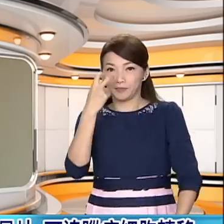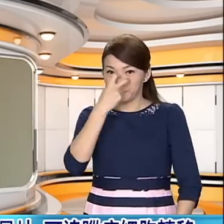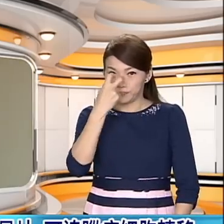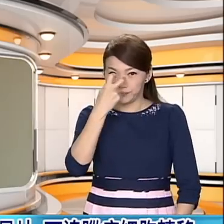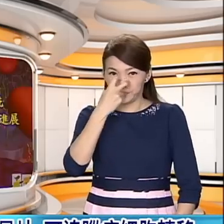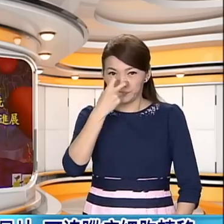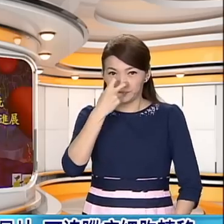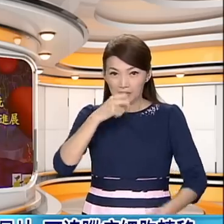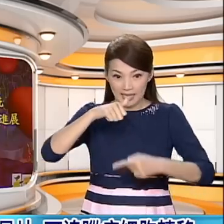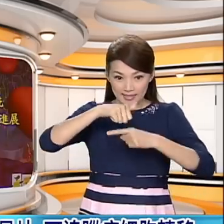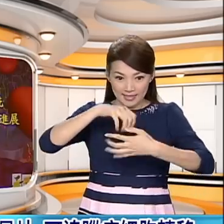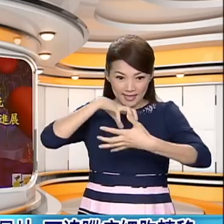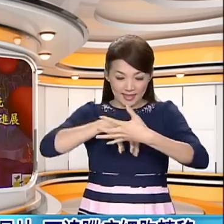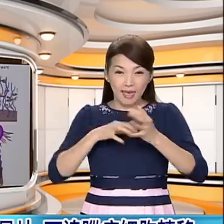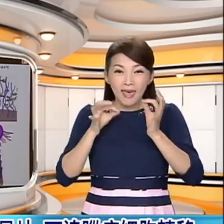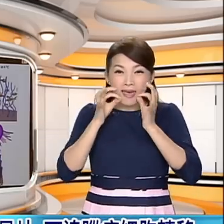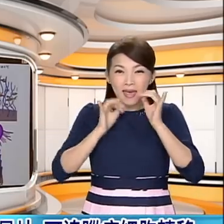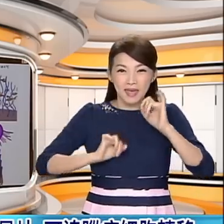可能的移转路径。